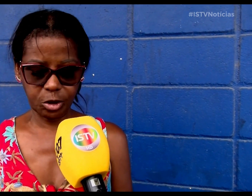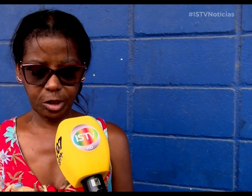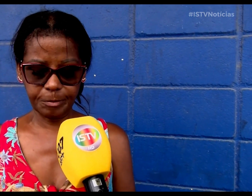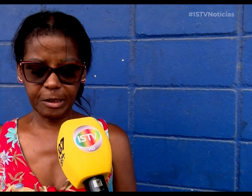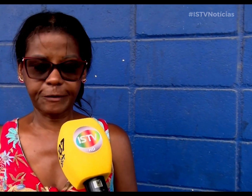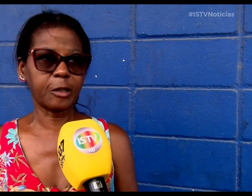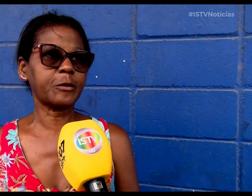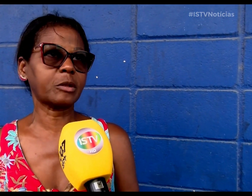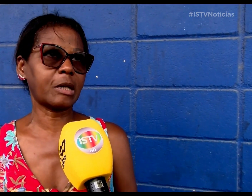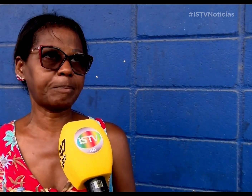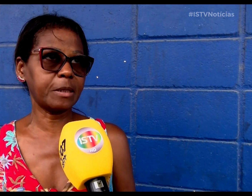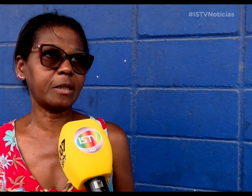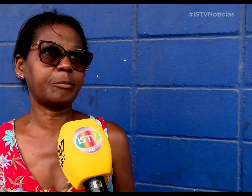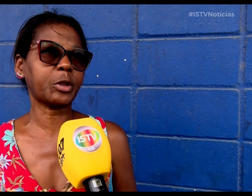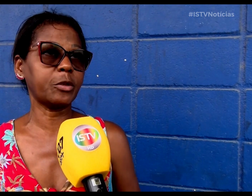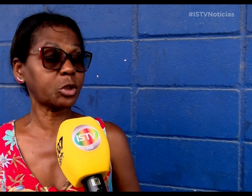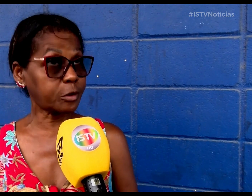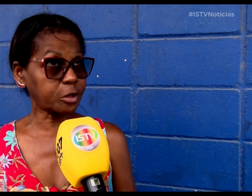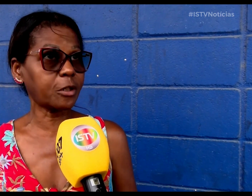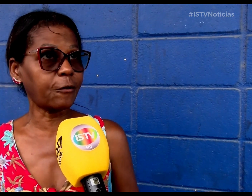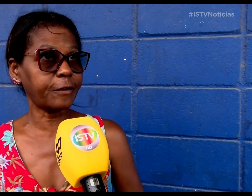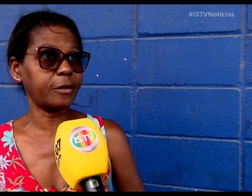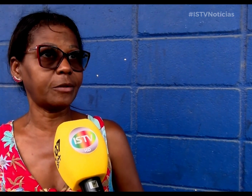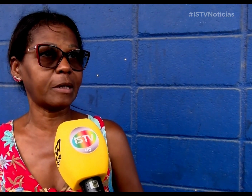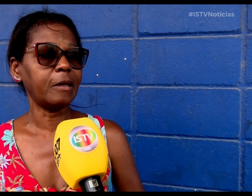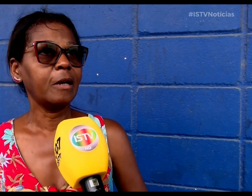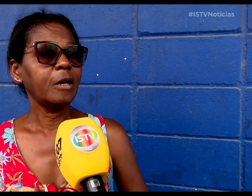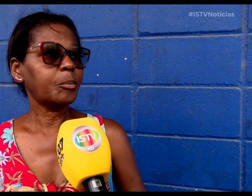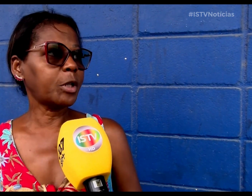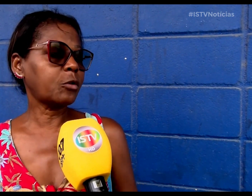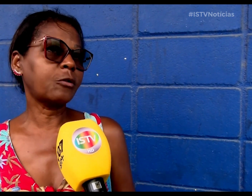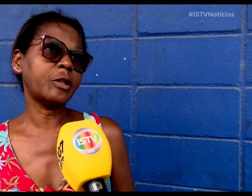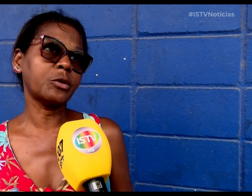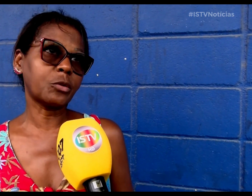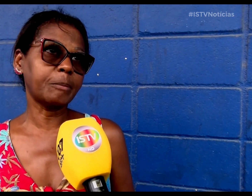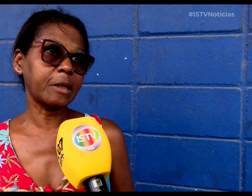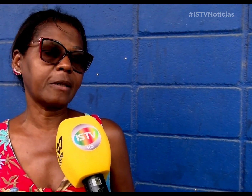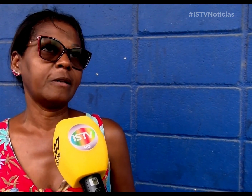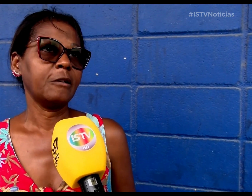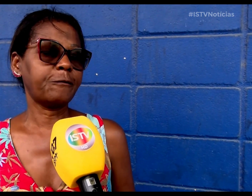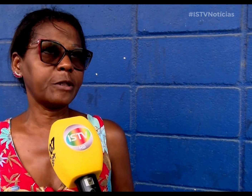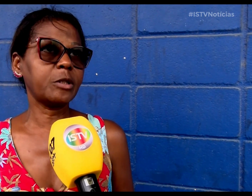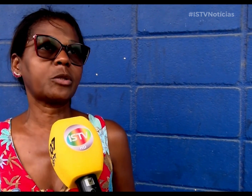dinheiro para ele fazer fisioterapia, porque eu tinha convênio, né? Porém, o convênio não cobria físio,